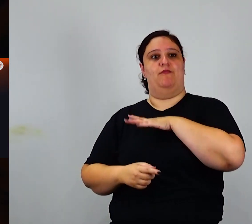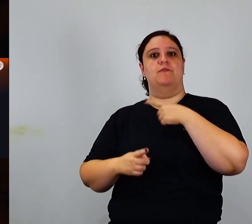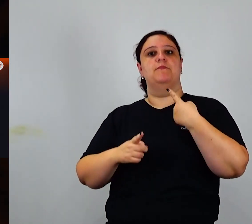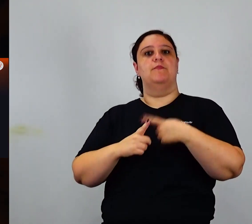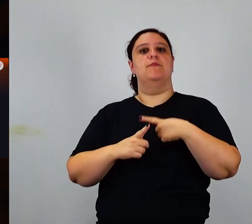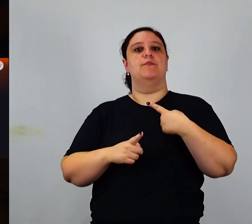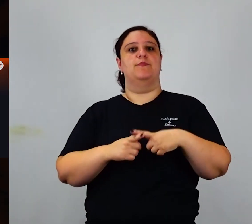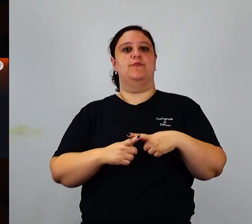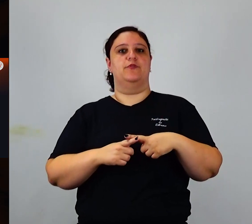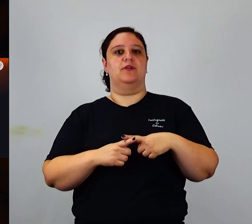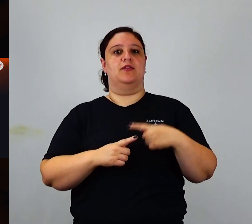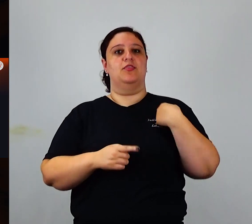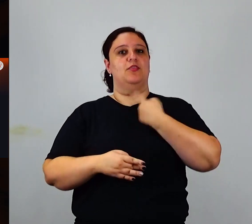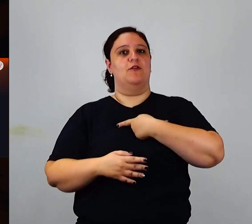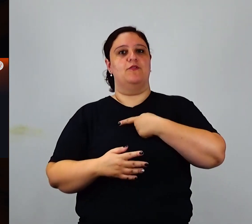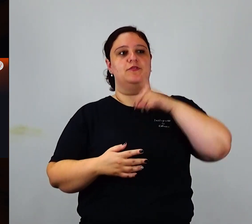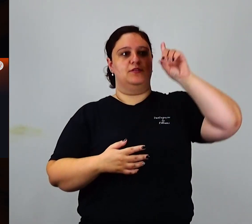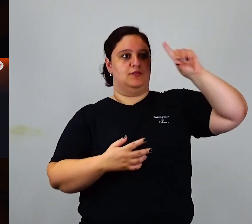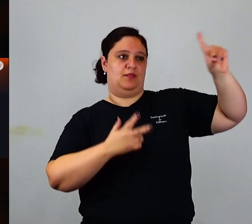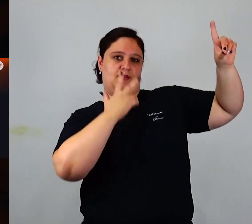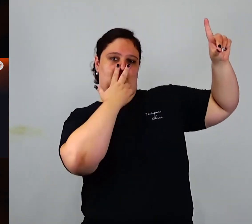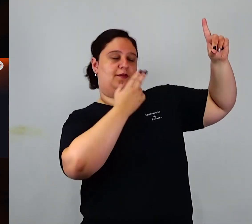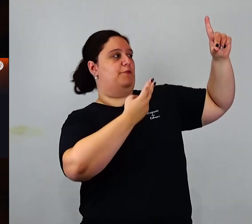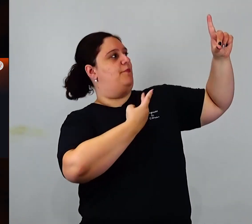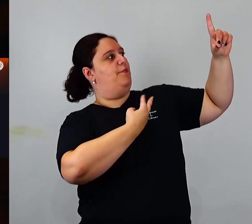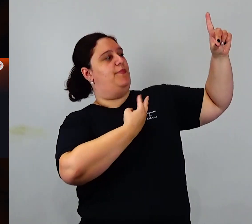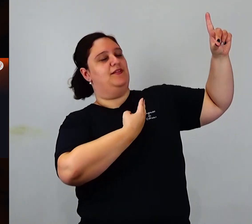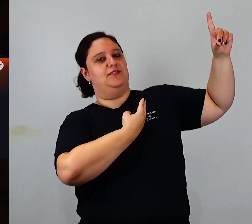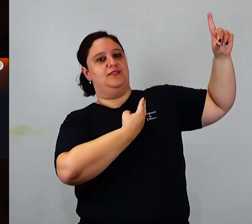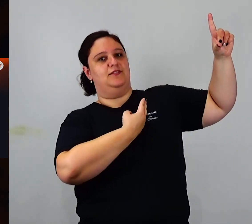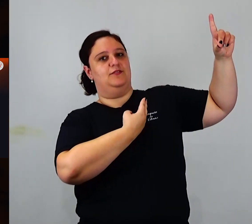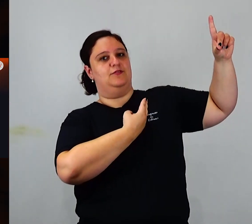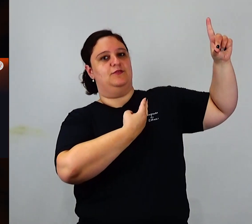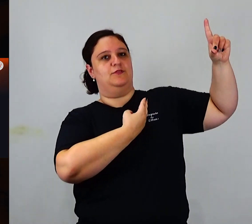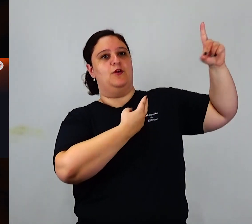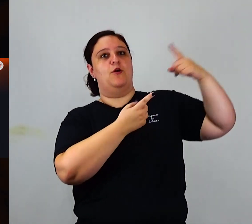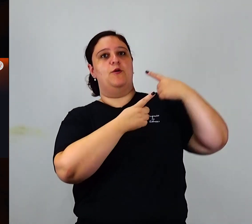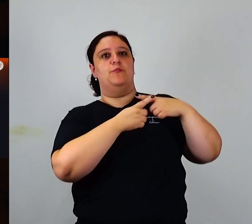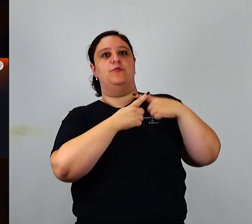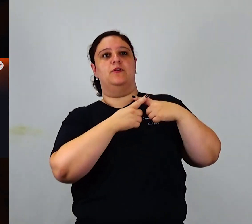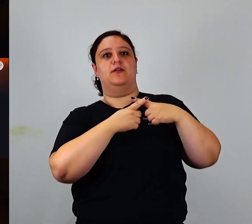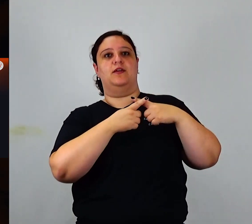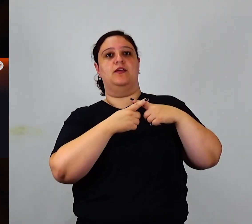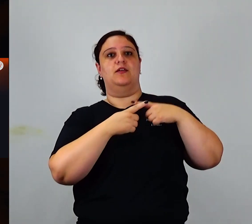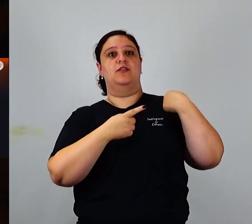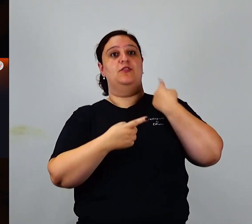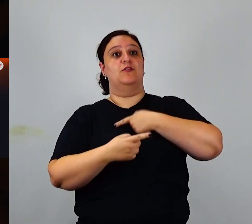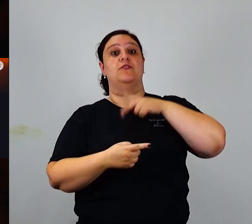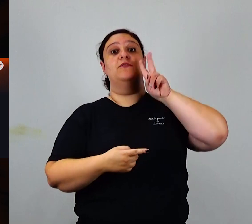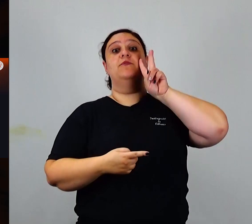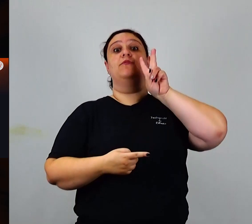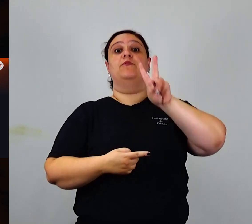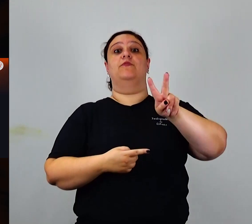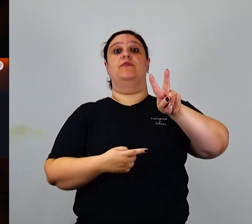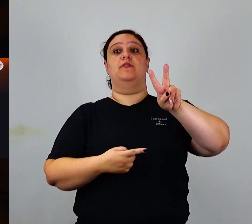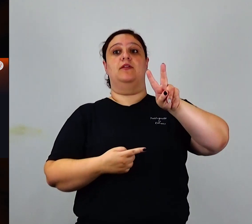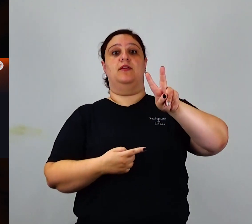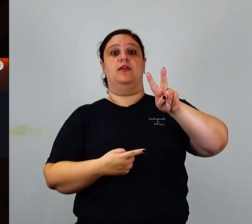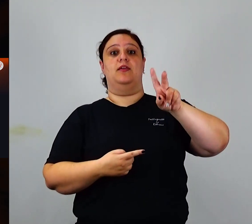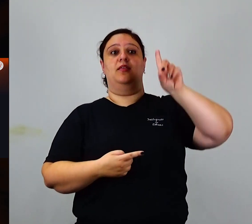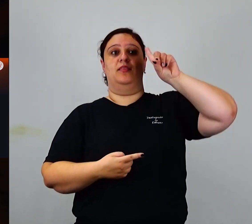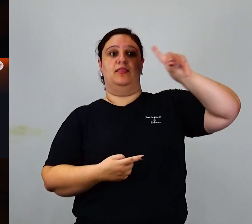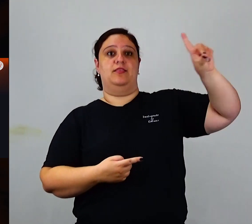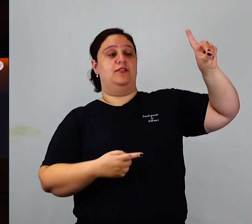Porque seremos semelhantes a ele, porque haveremos de ver a foto nova,